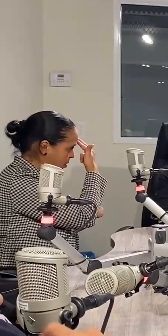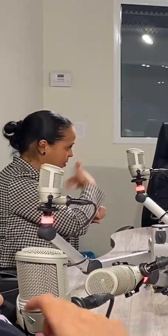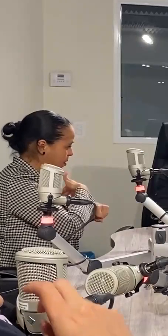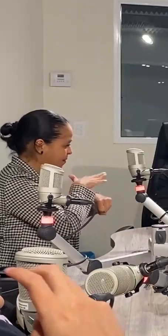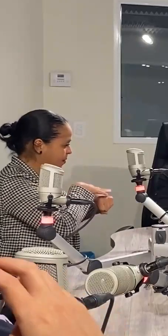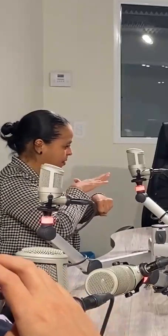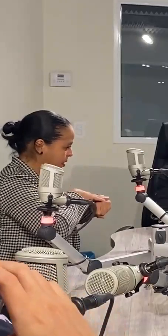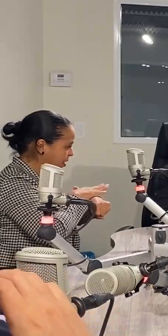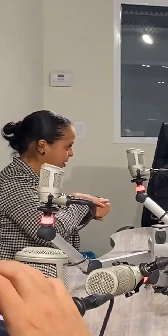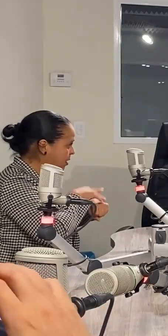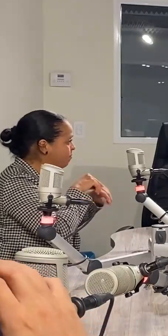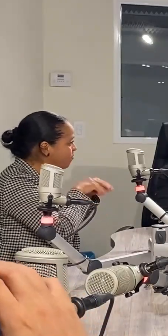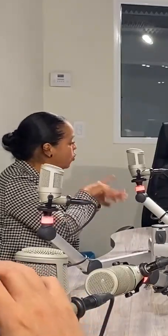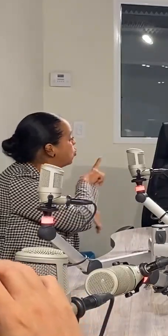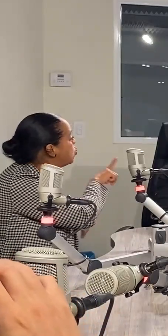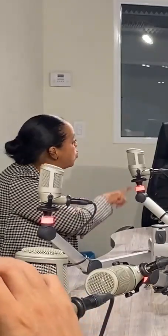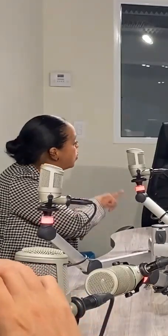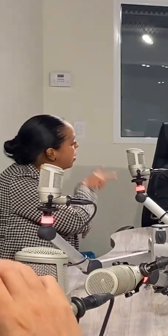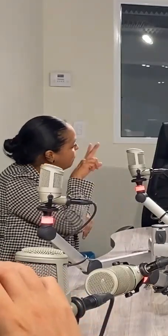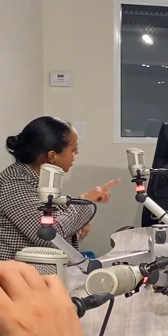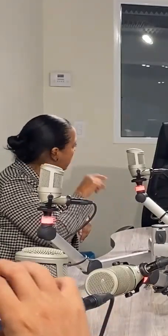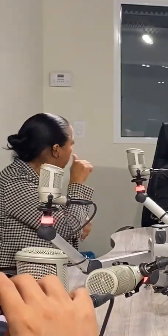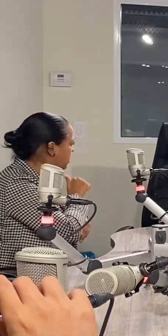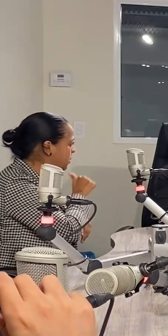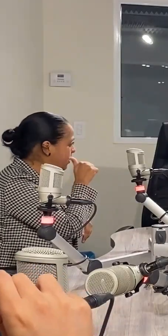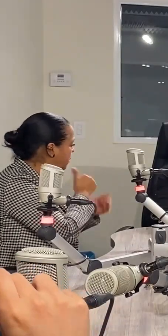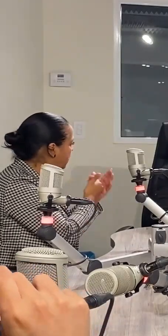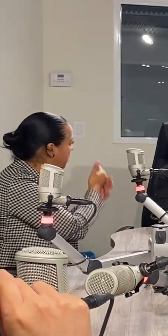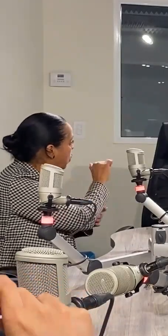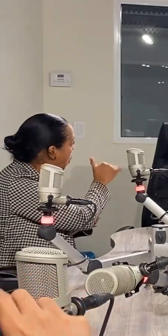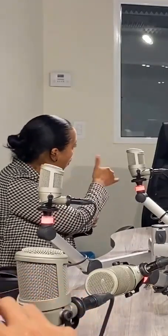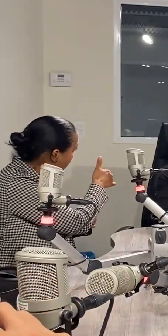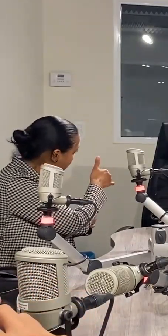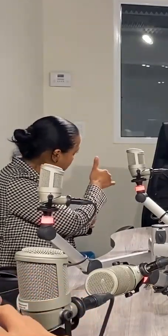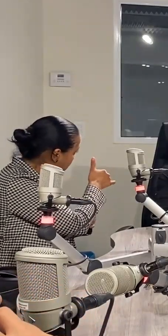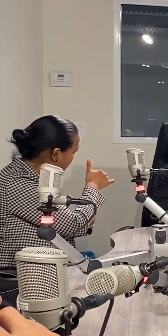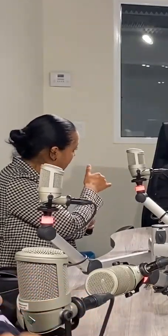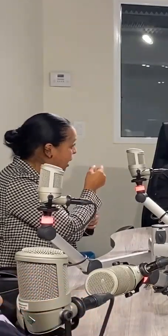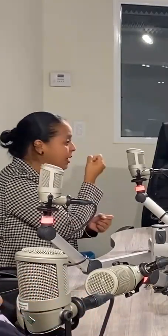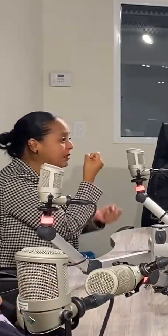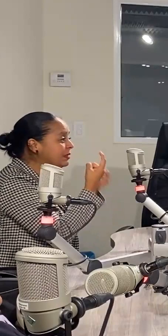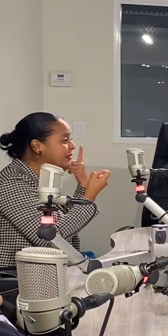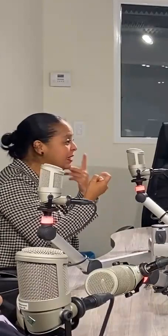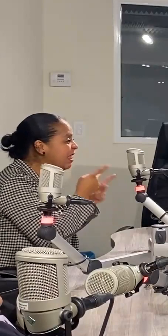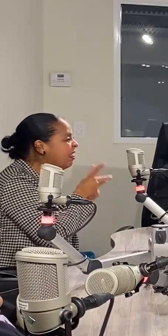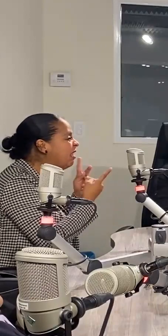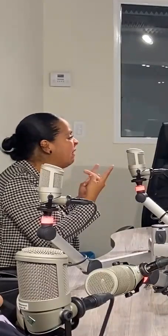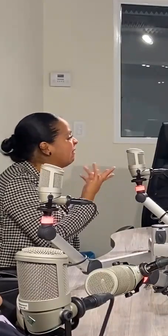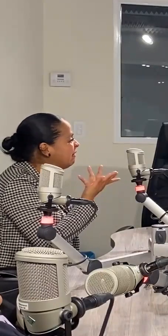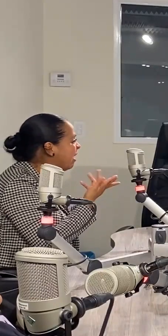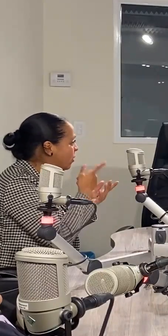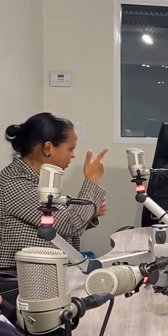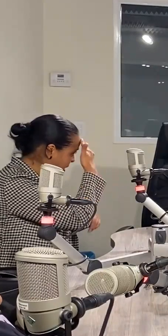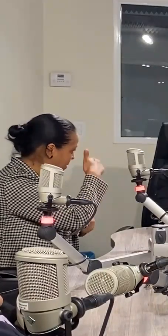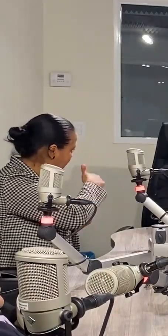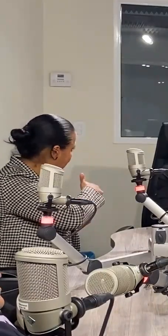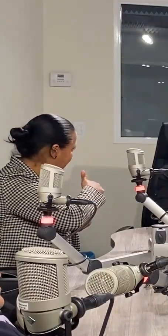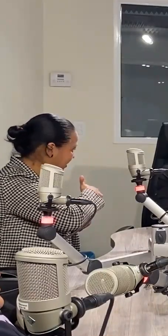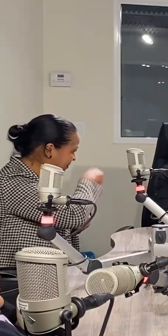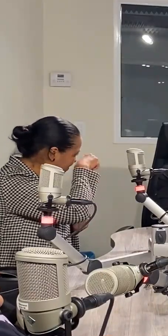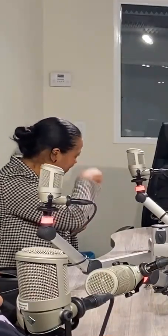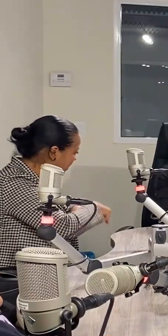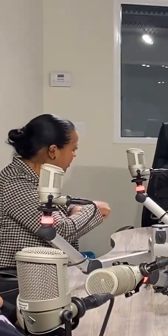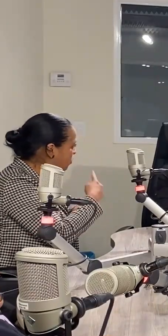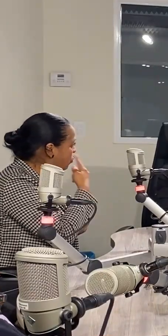que tenemos retransmisión los lunes y los viernes a las 11 de la mañana. Si se perdieron pues de qué estábamos platicando, ya saben en qué horario nos pueden volver a